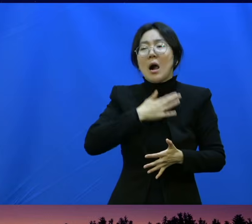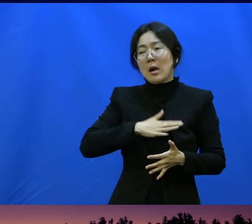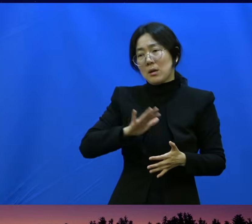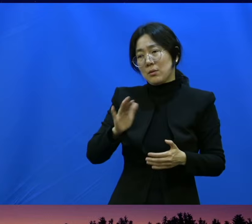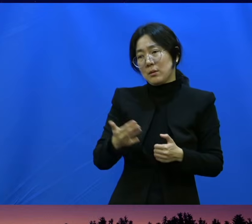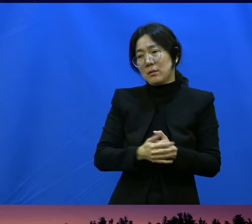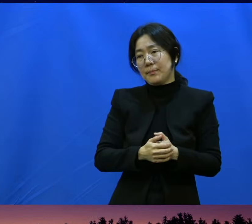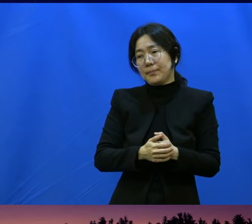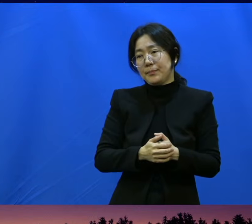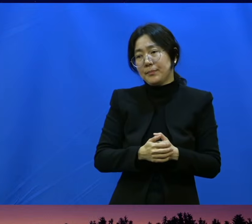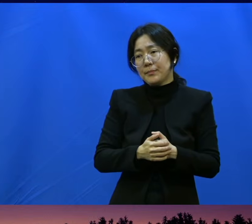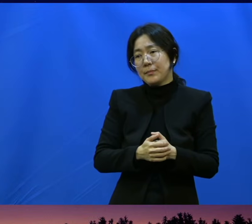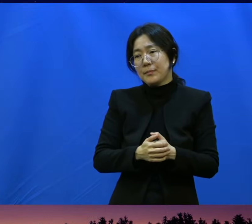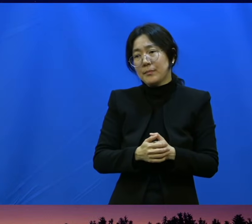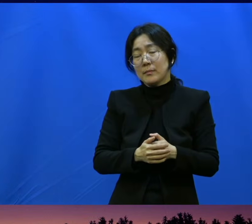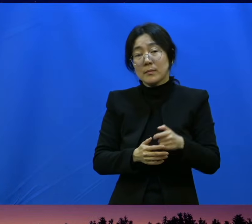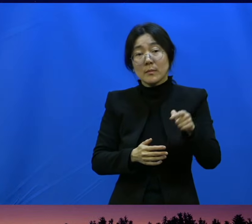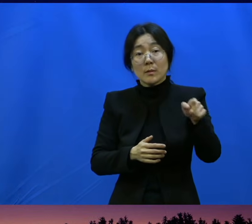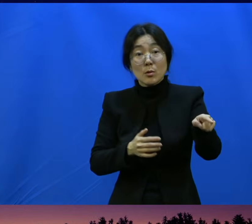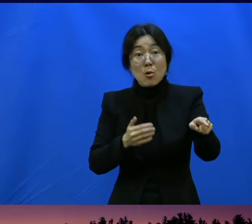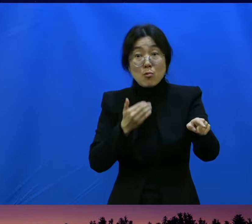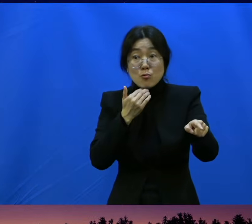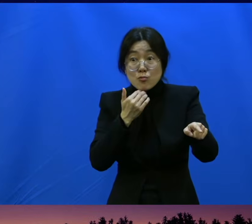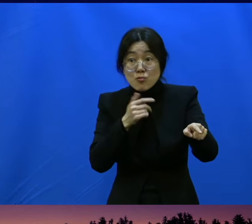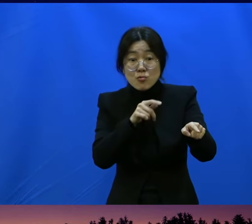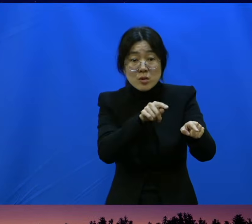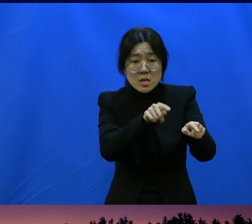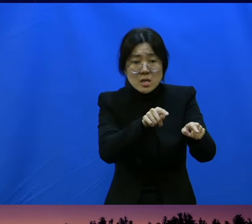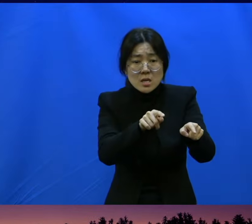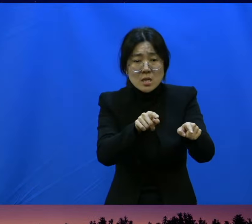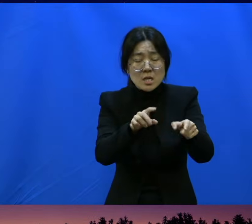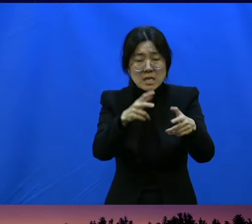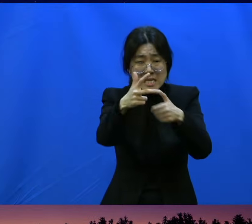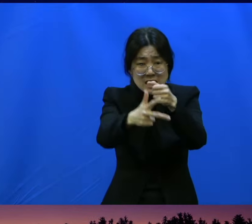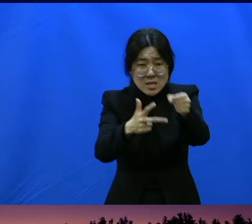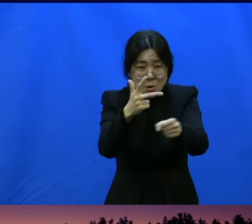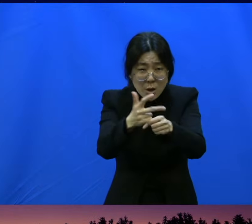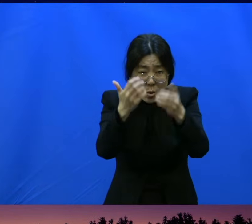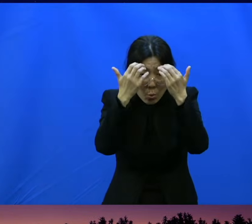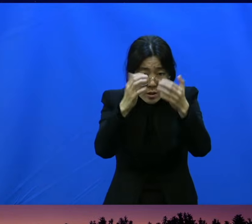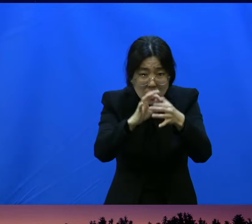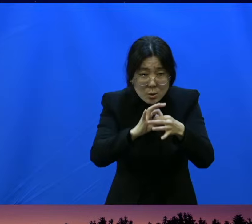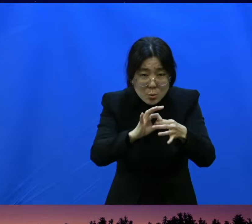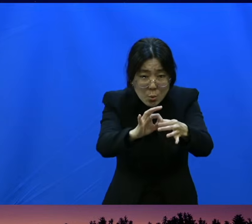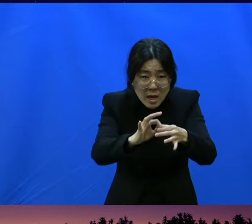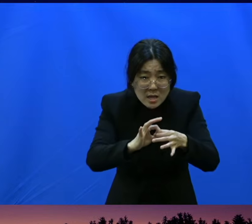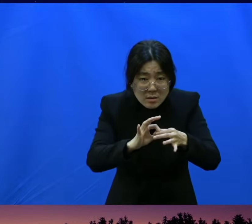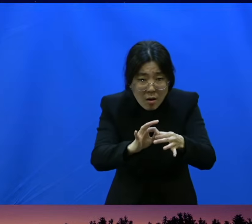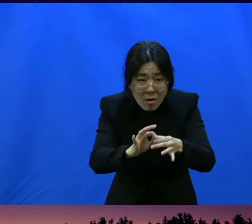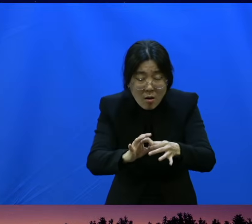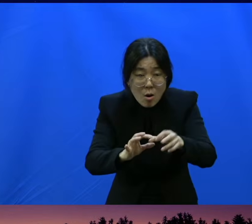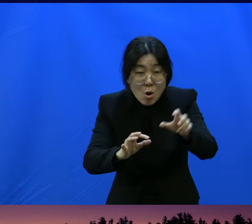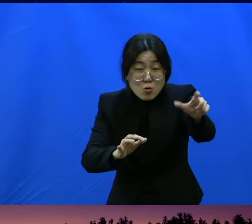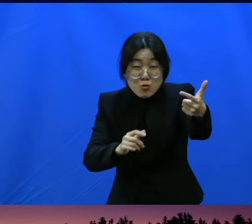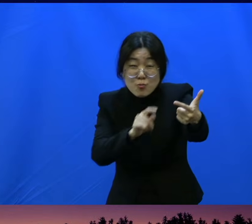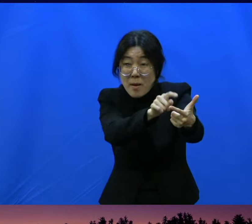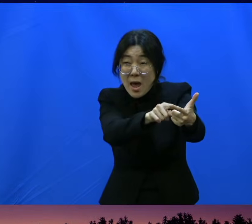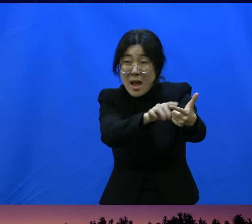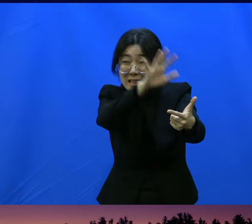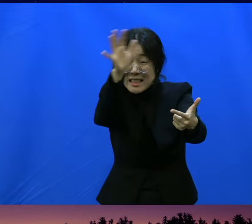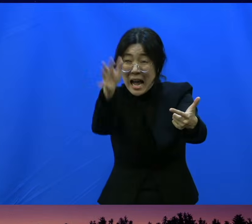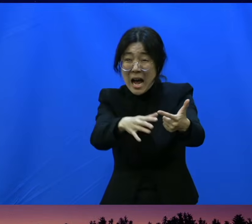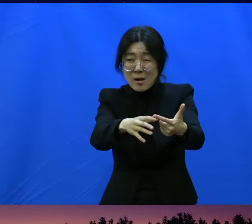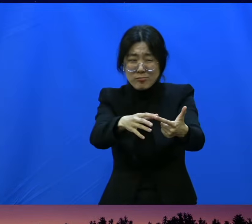마주하고 그들과 함께 지내면서 다윗이 빚어지고 다윗과 함께 했던 그 사람들이 이스라엘의